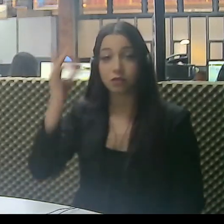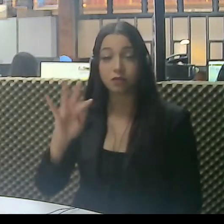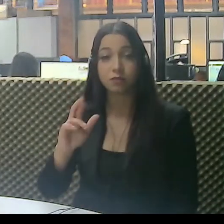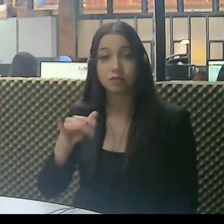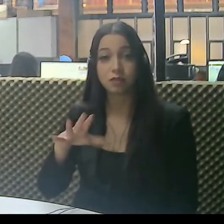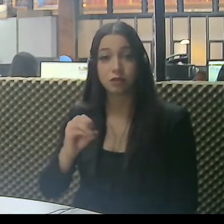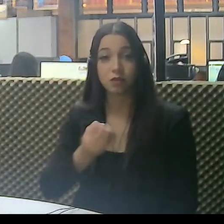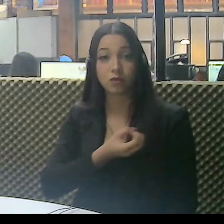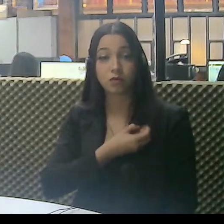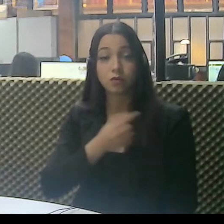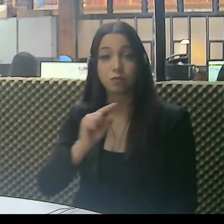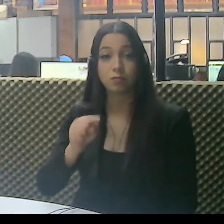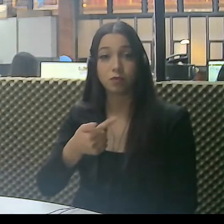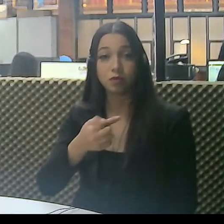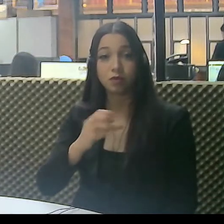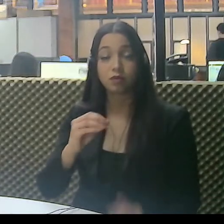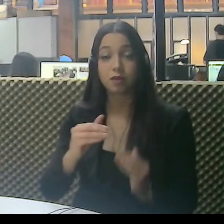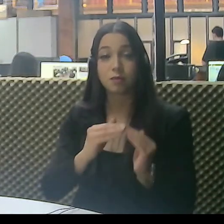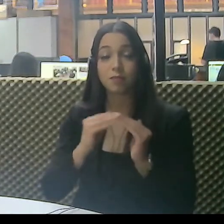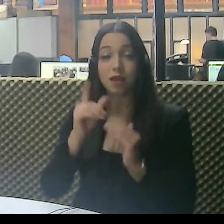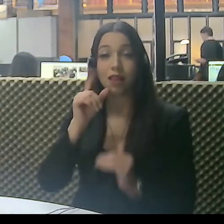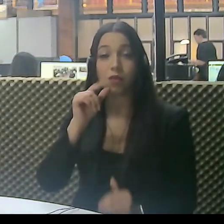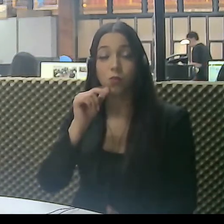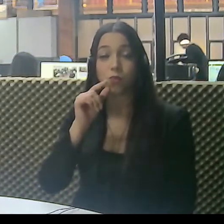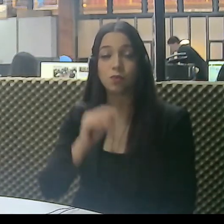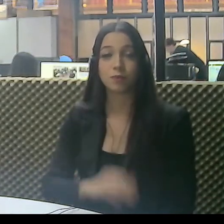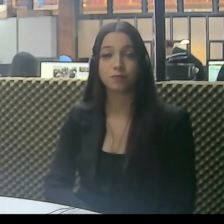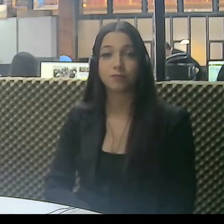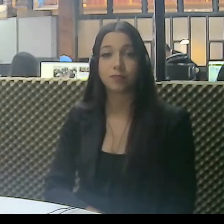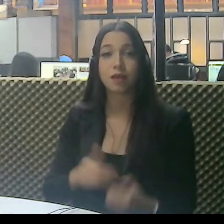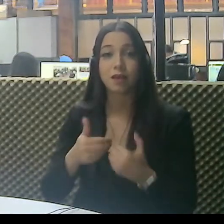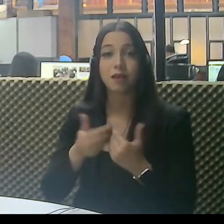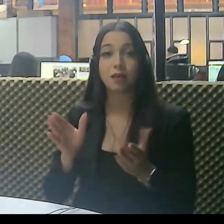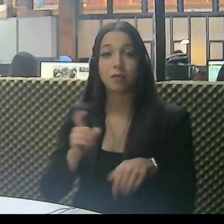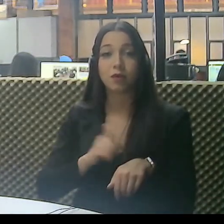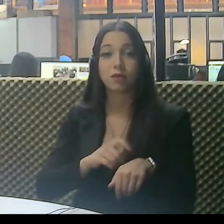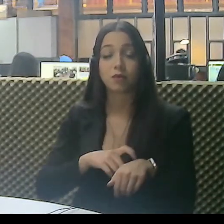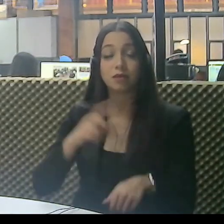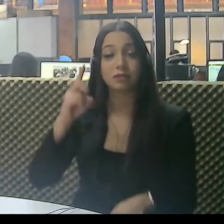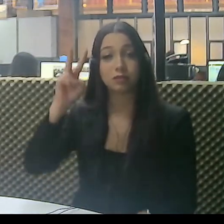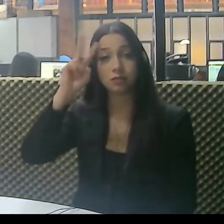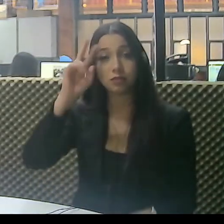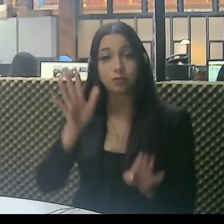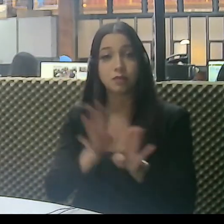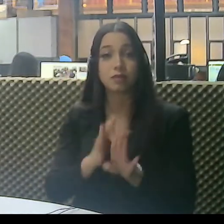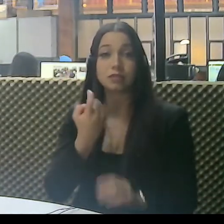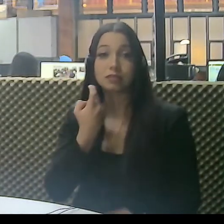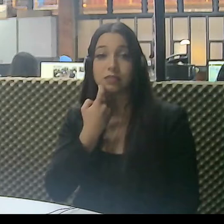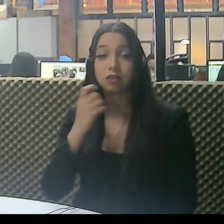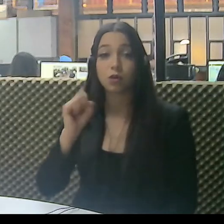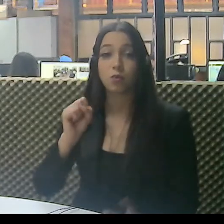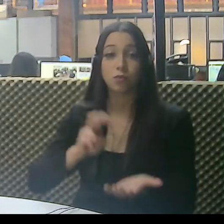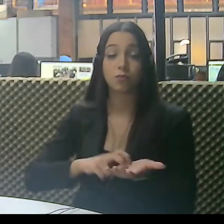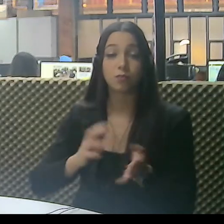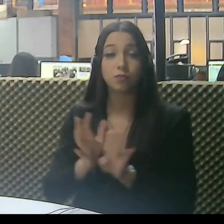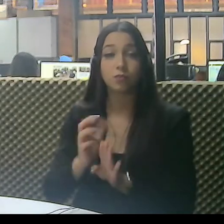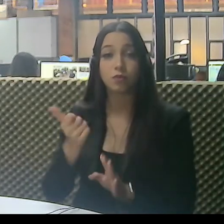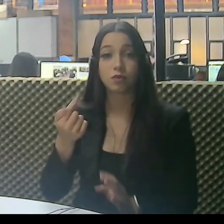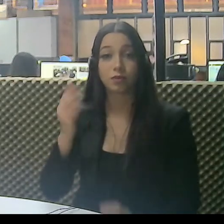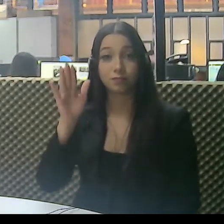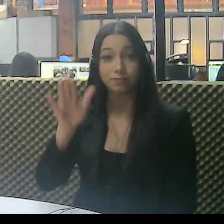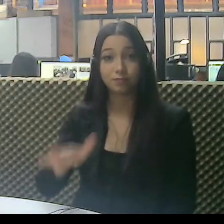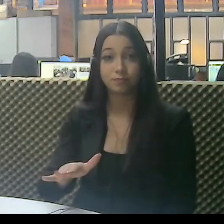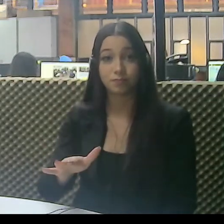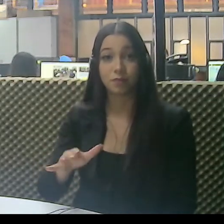Assis, número 1070, no bairro Lagoinha. Funcionamento é sempre de segunda a sexta-feira, das 8 da manhã às 5 da